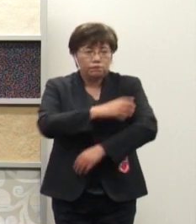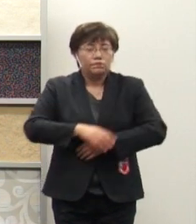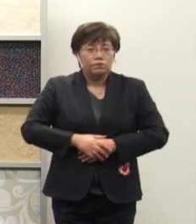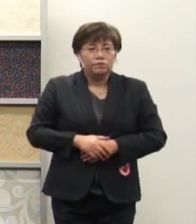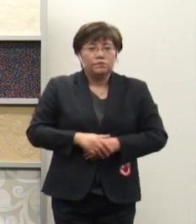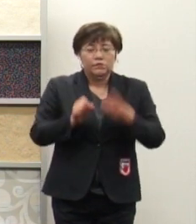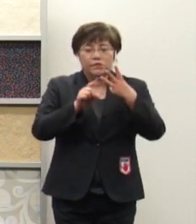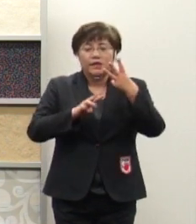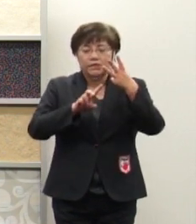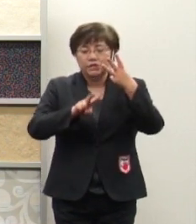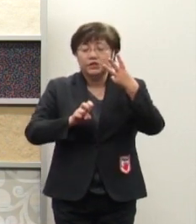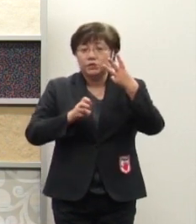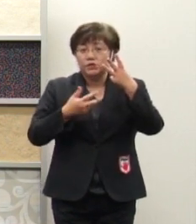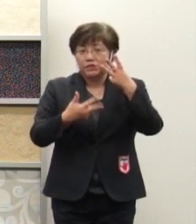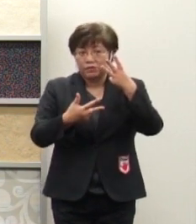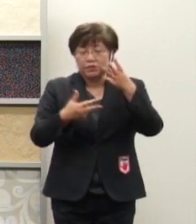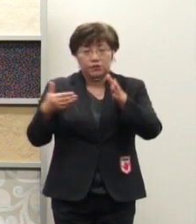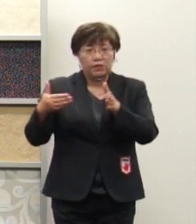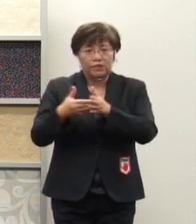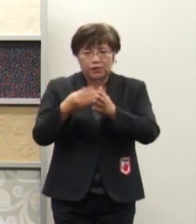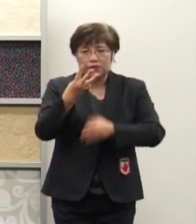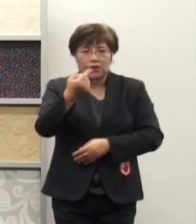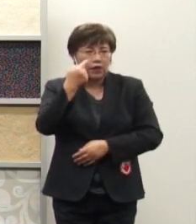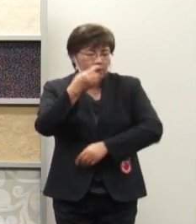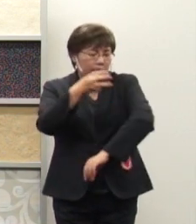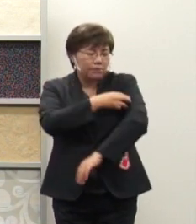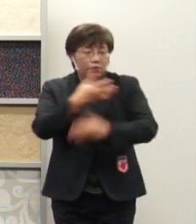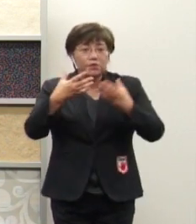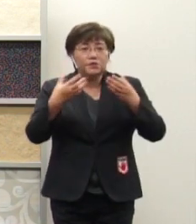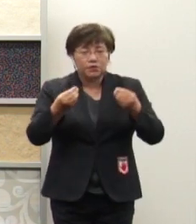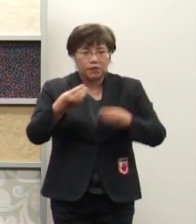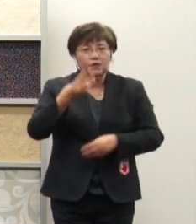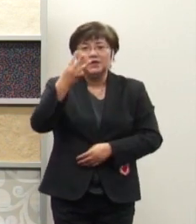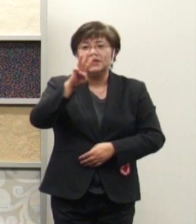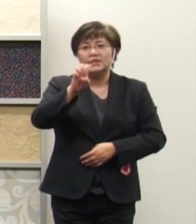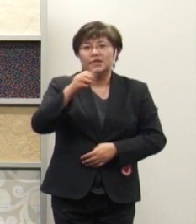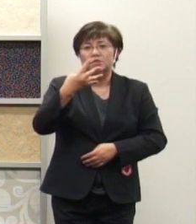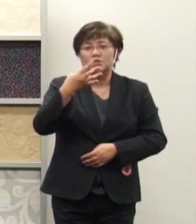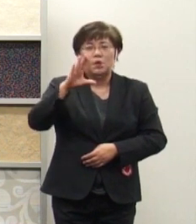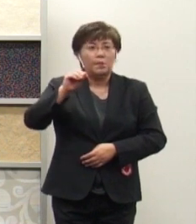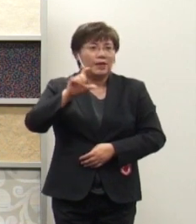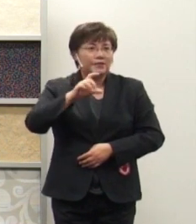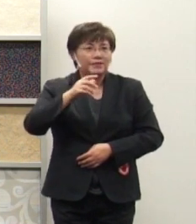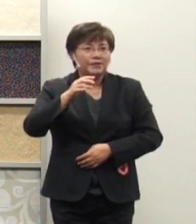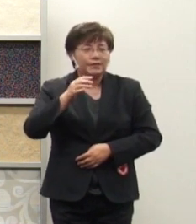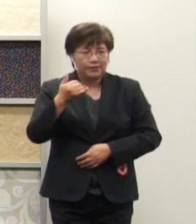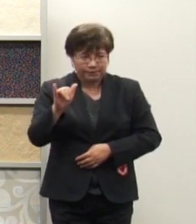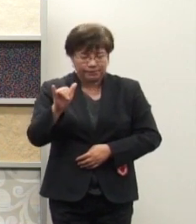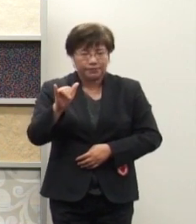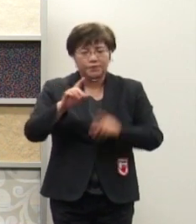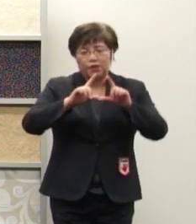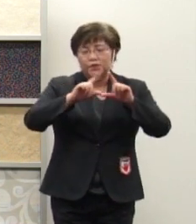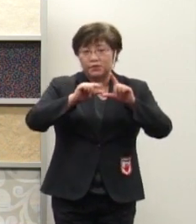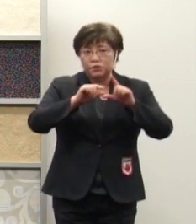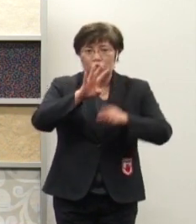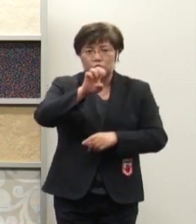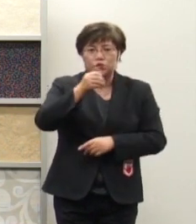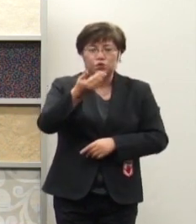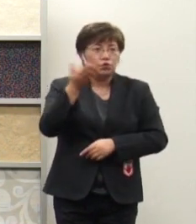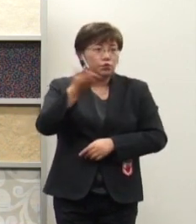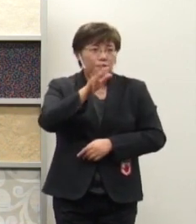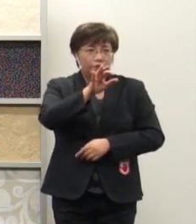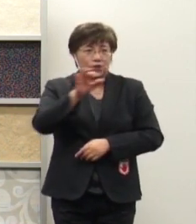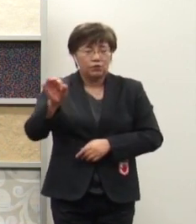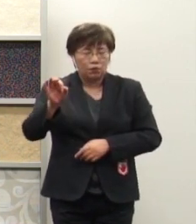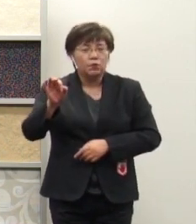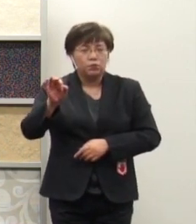日現在3回目接種を終えられた方は34万人、対象者の 49% に増加し、こちら